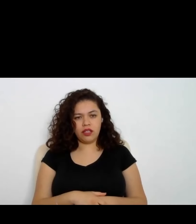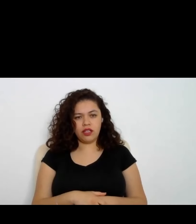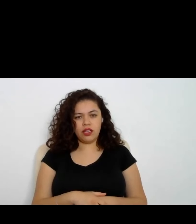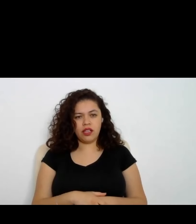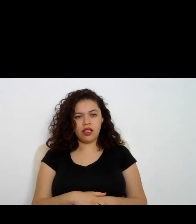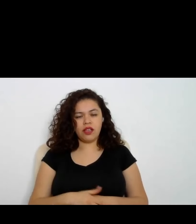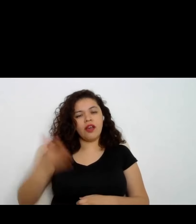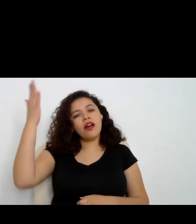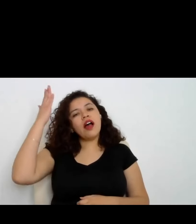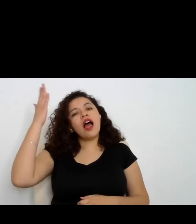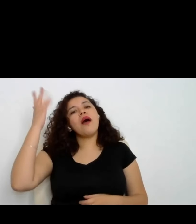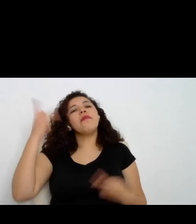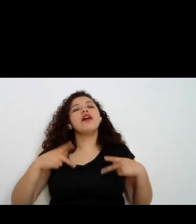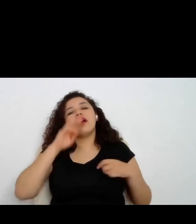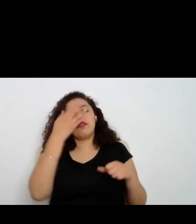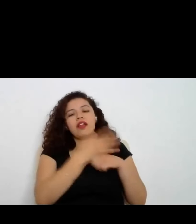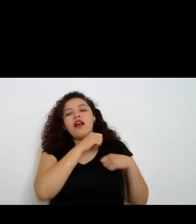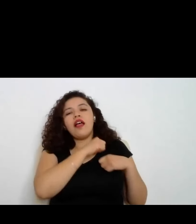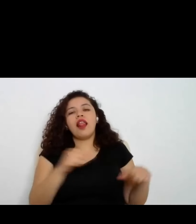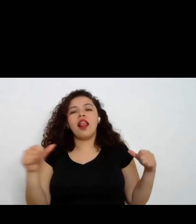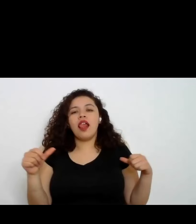un nuevo aviso de privacidad.